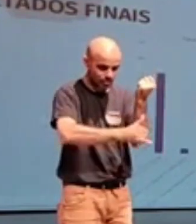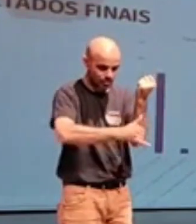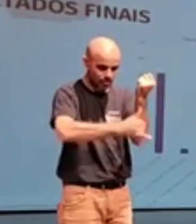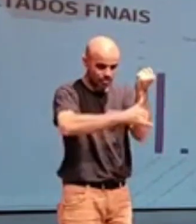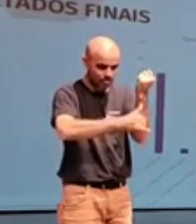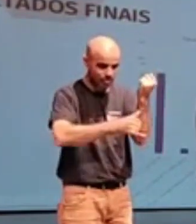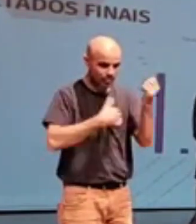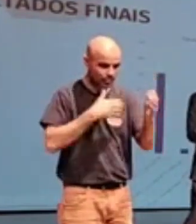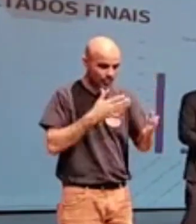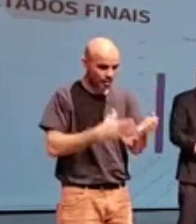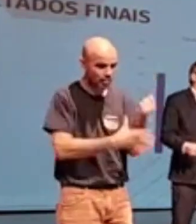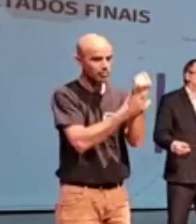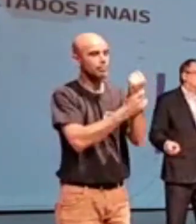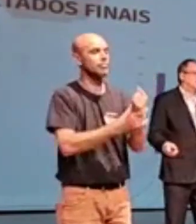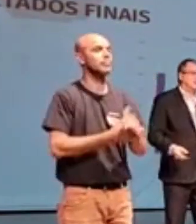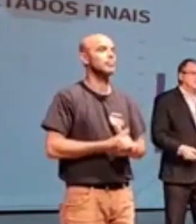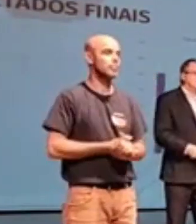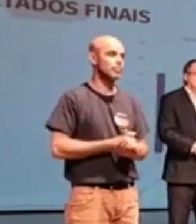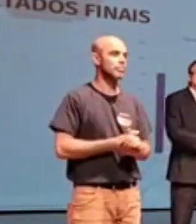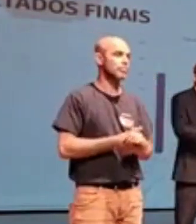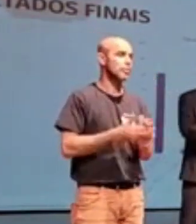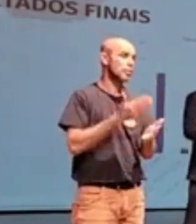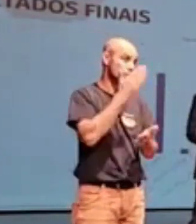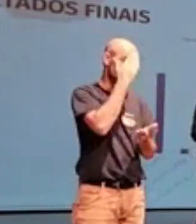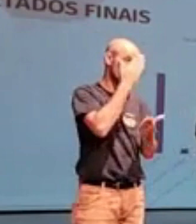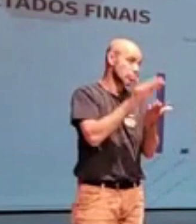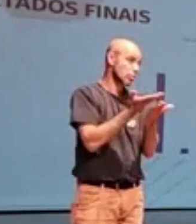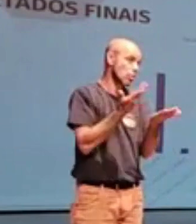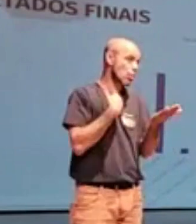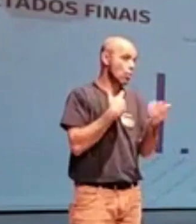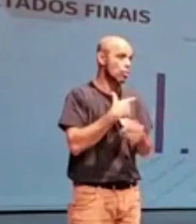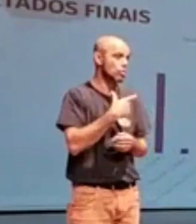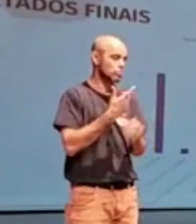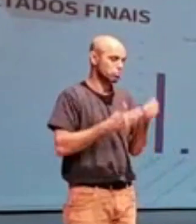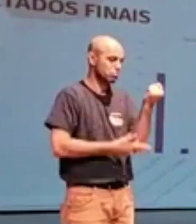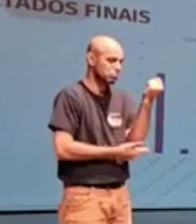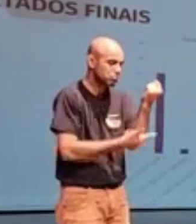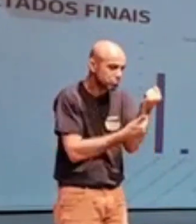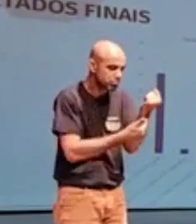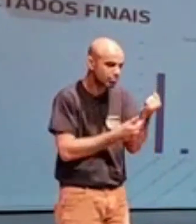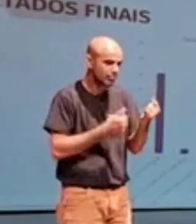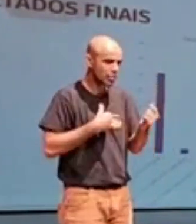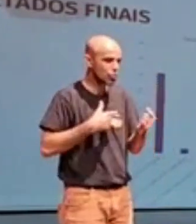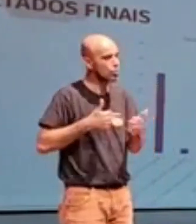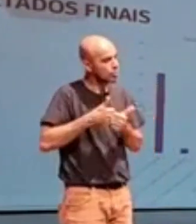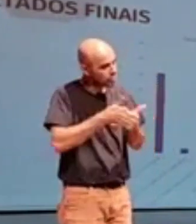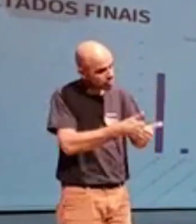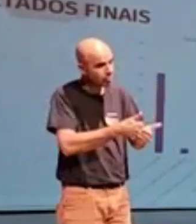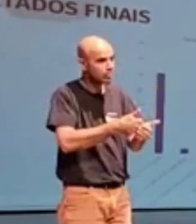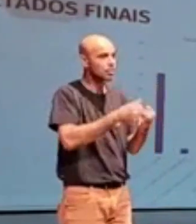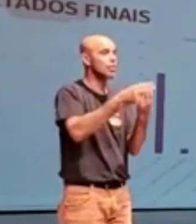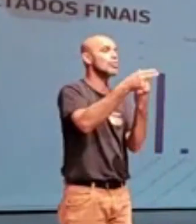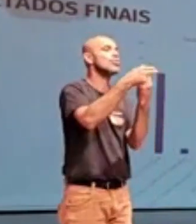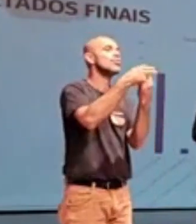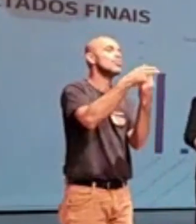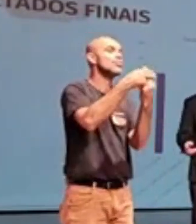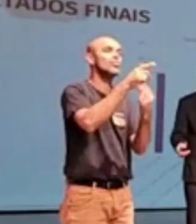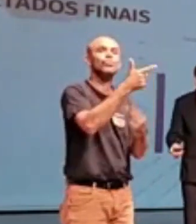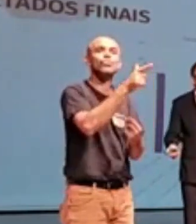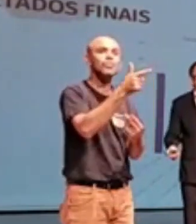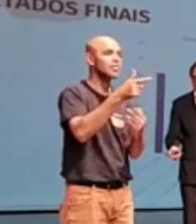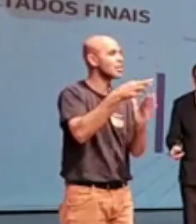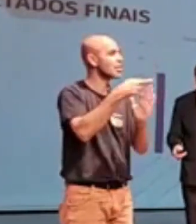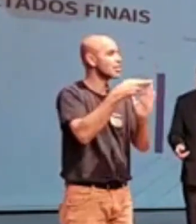aumentou a segurança mesmo. E acredito que nenhum cirurgião hoje faça sem essa tecnologia. Só que o SUS não tem esse código, não